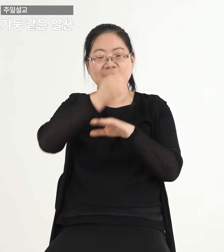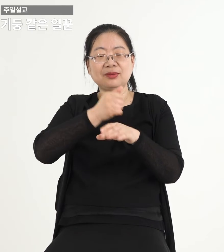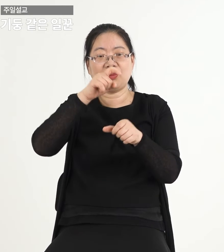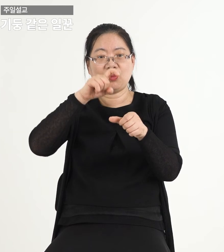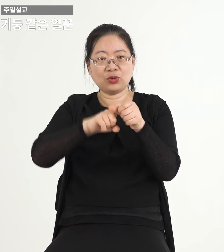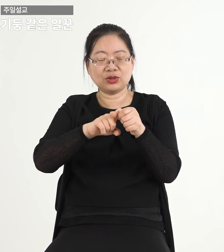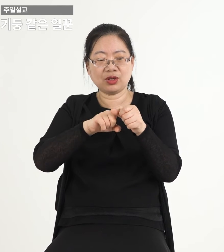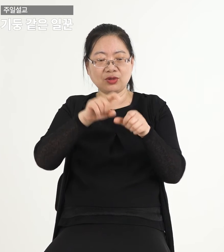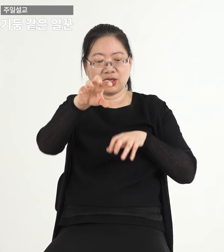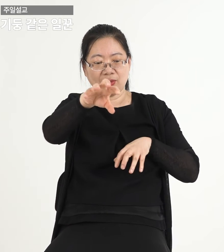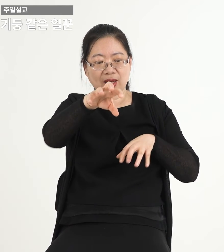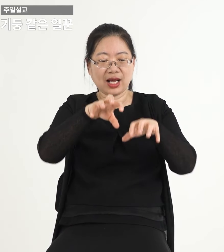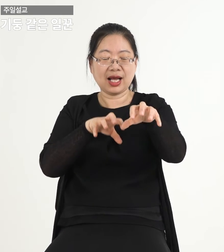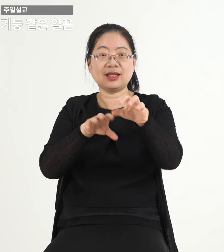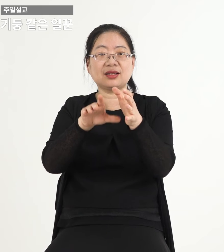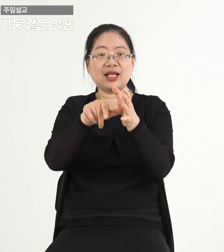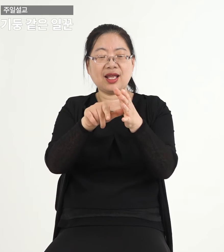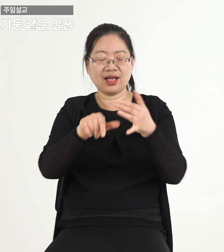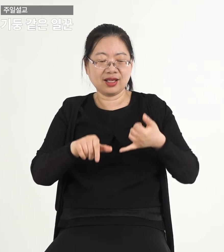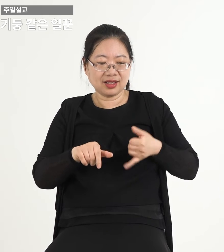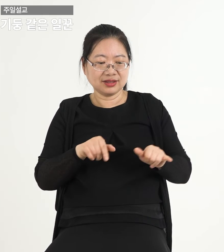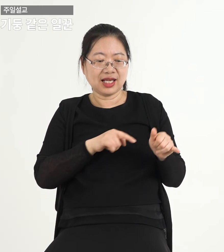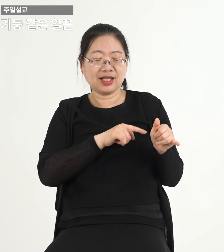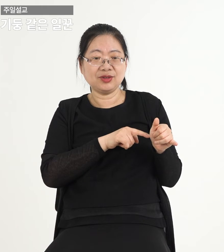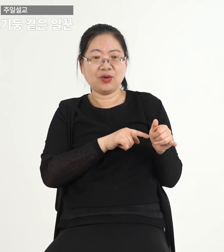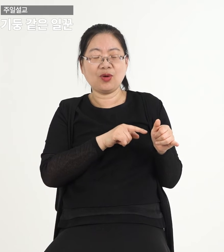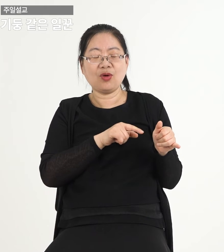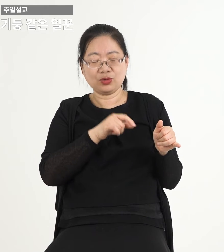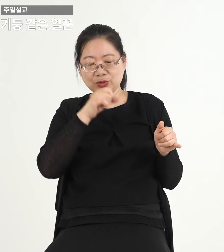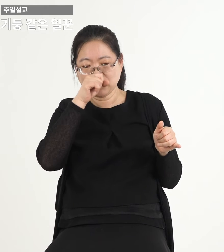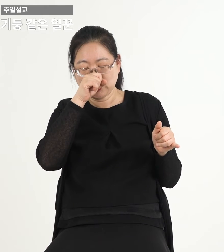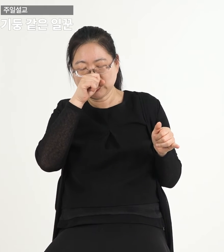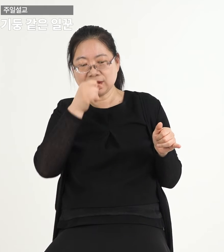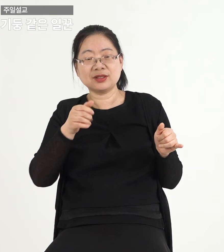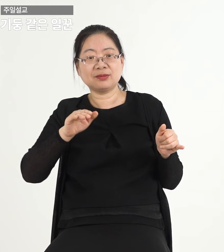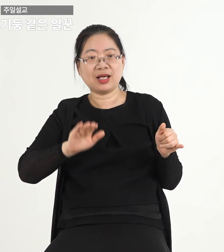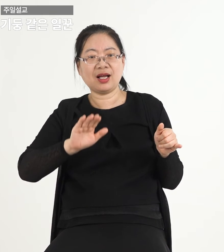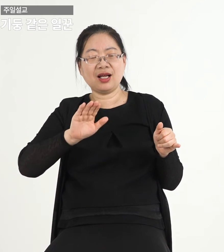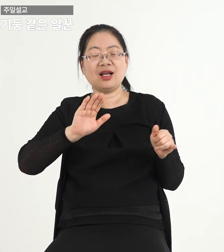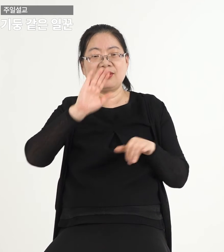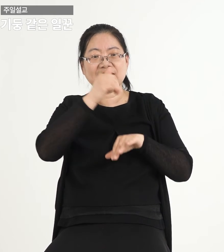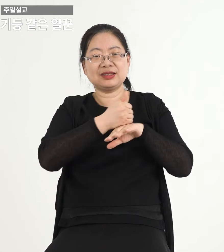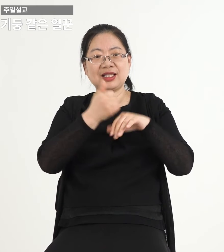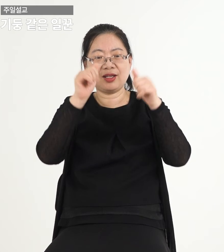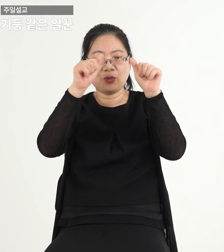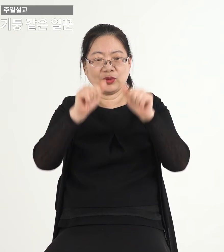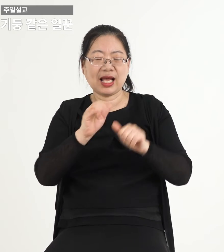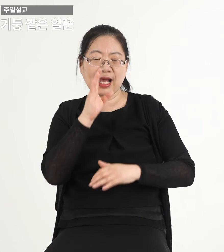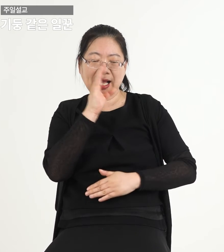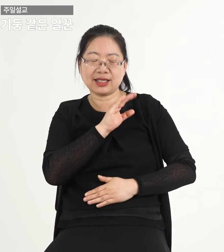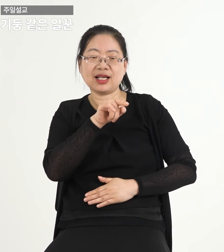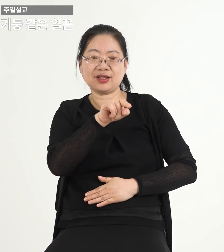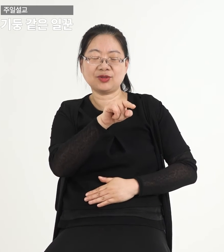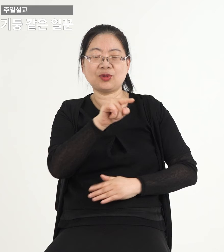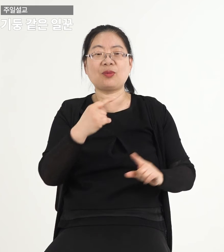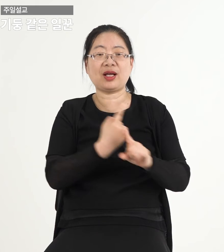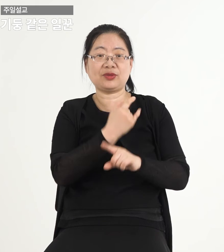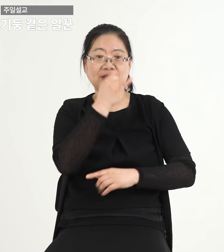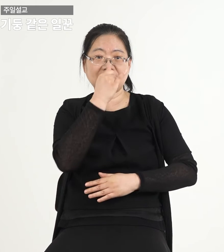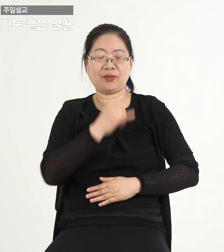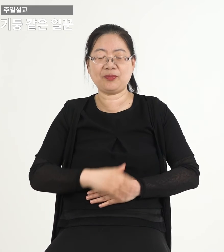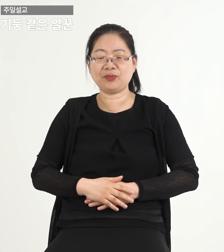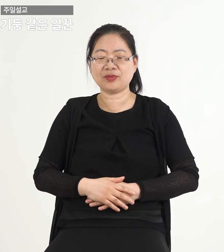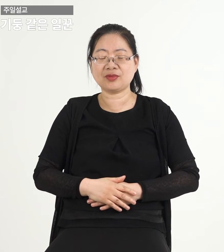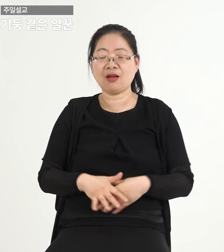때 자식도 뭐가 될 수 있어요? 우상이 될 수 있어요. 오락과 취미도 좋은 곳으로